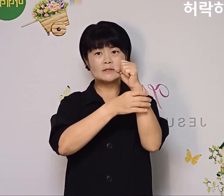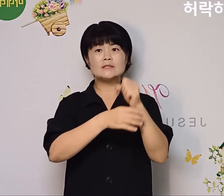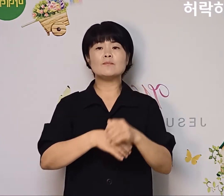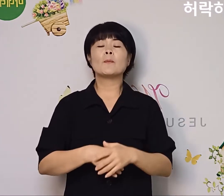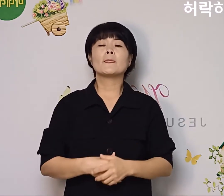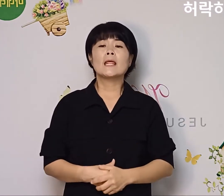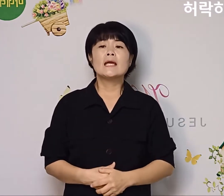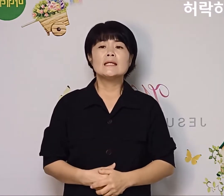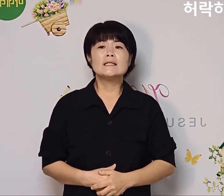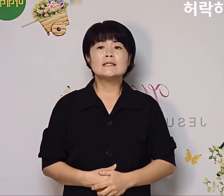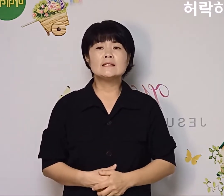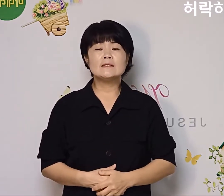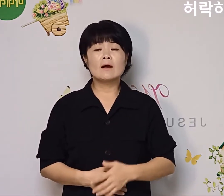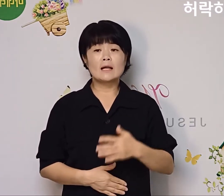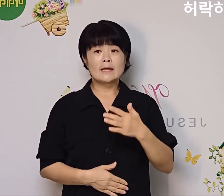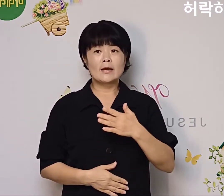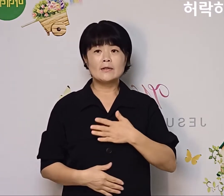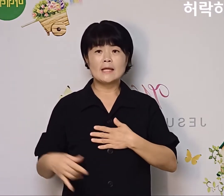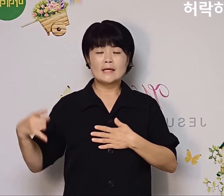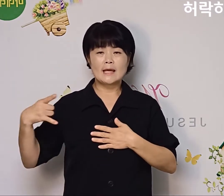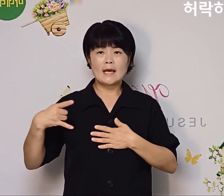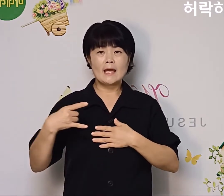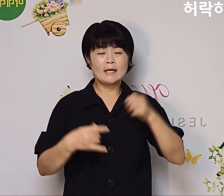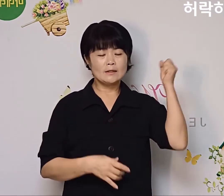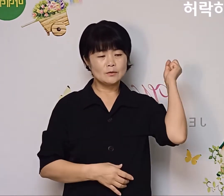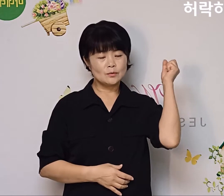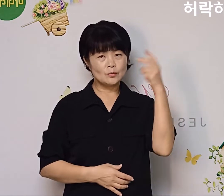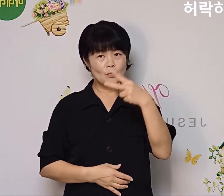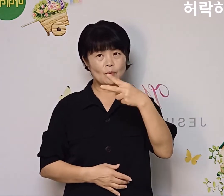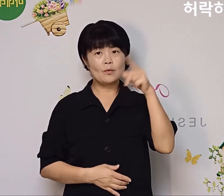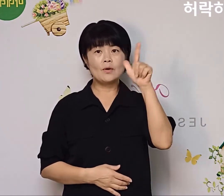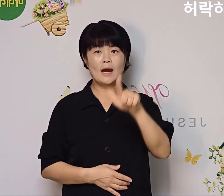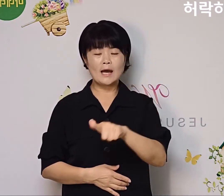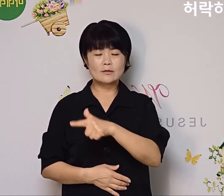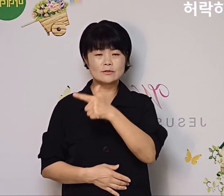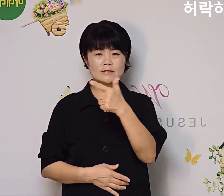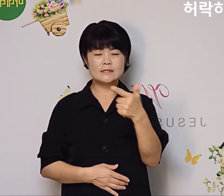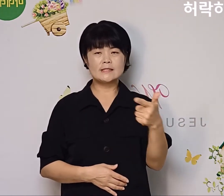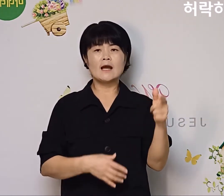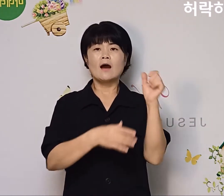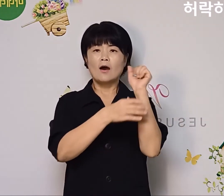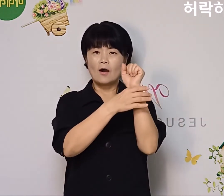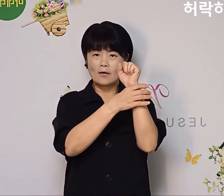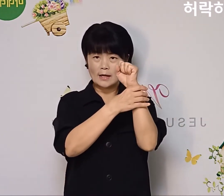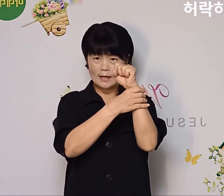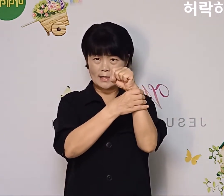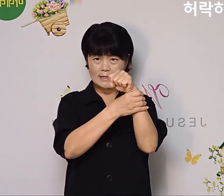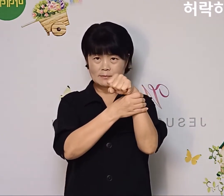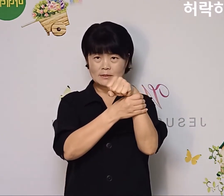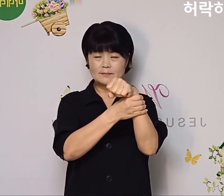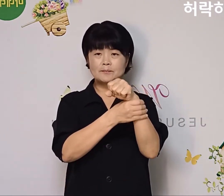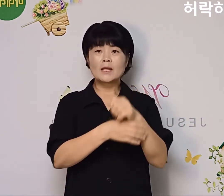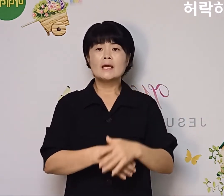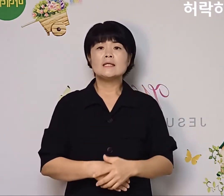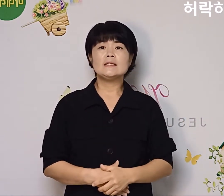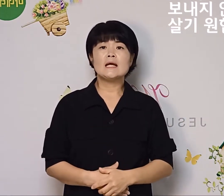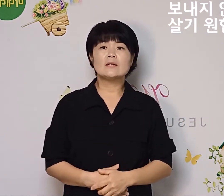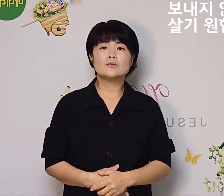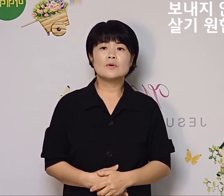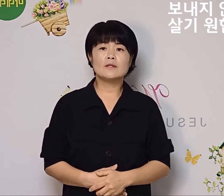허락하심을 이어갈게요. 내게 또 하루를 허락하심을 이 하루도